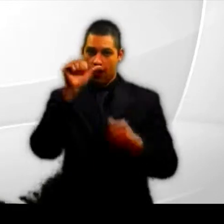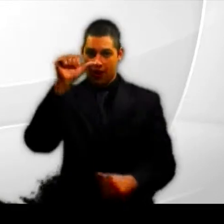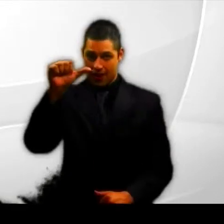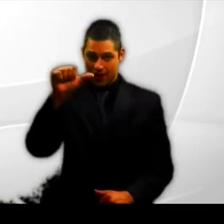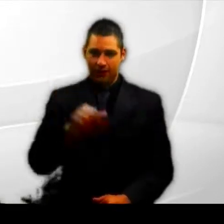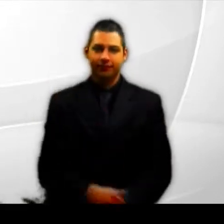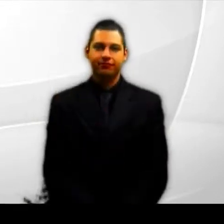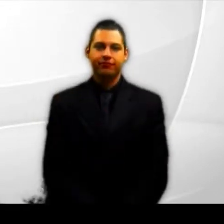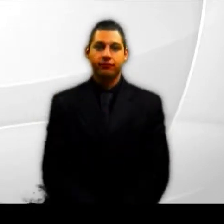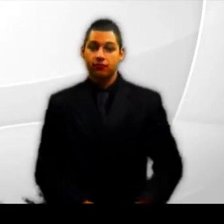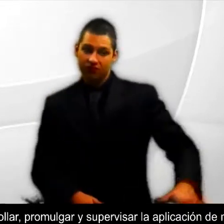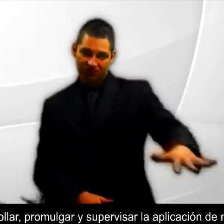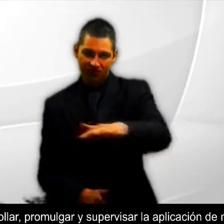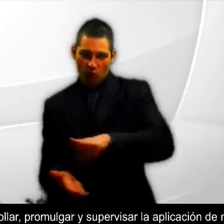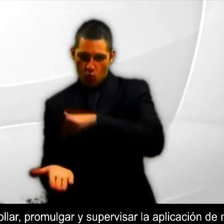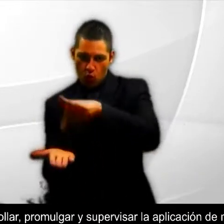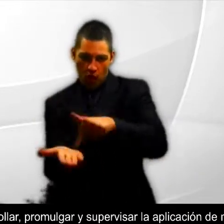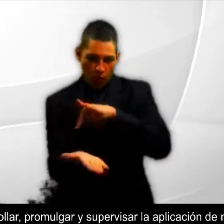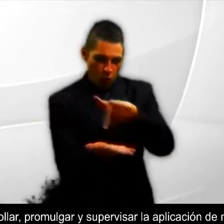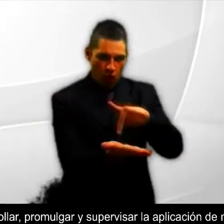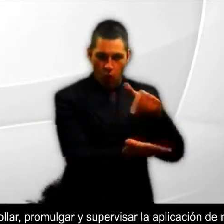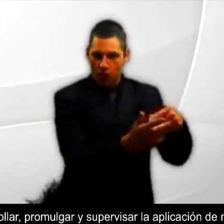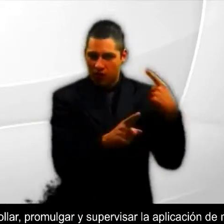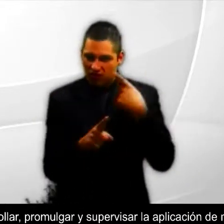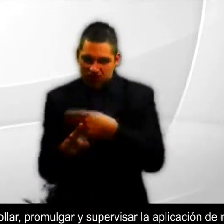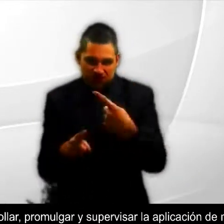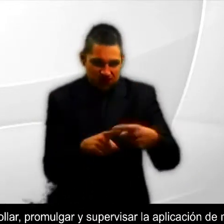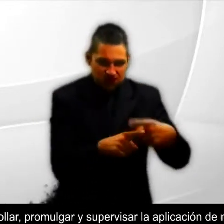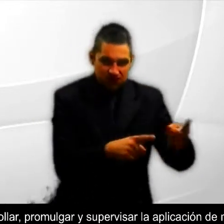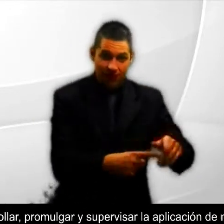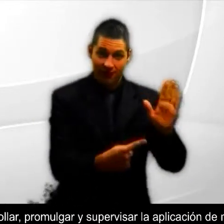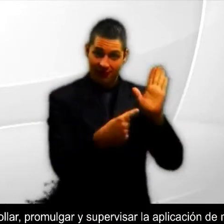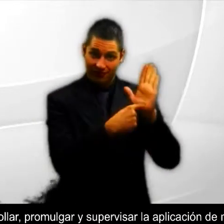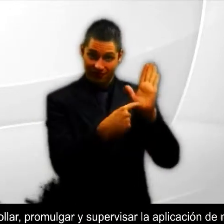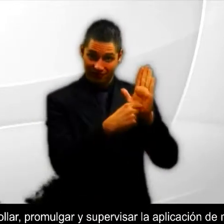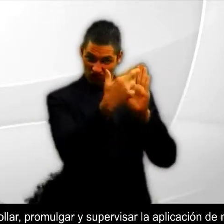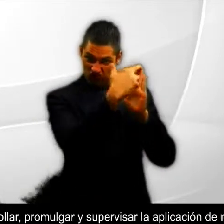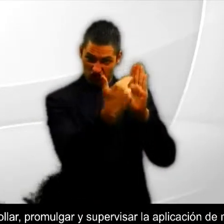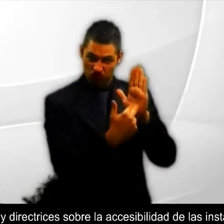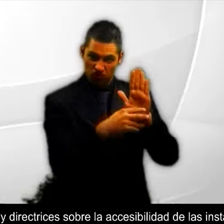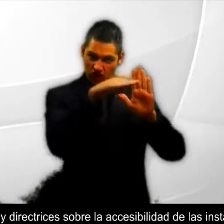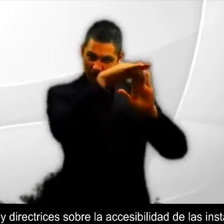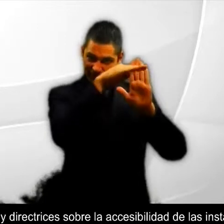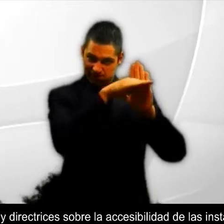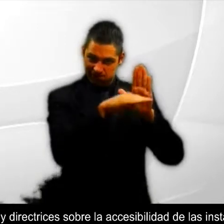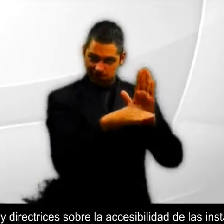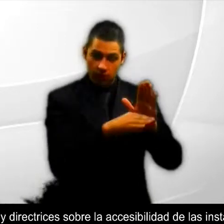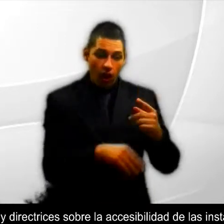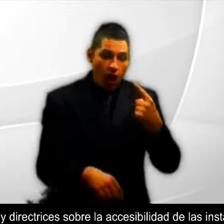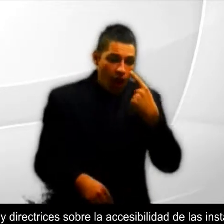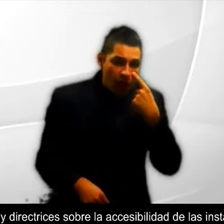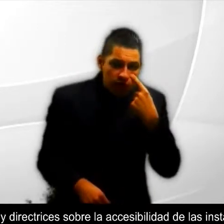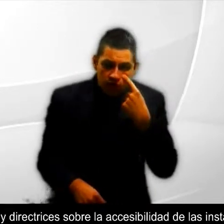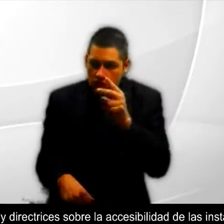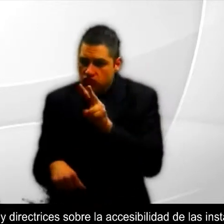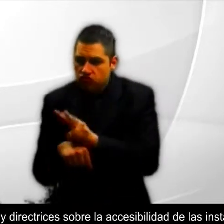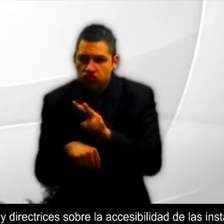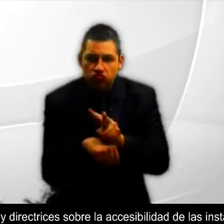A. Desarrollar, promulgar y supervisar la aplicación de normas mínimas y directrices sobre la accesibilidad de las